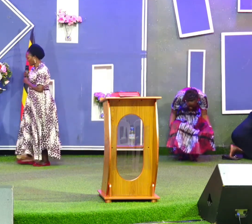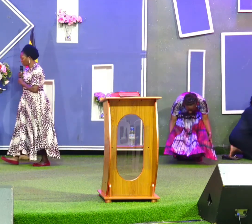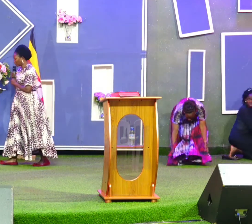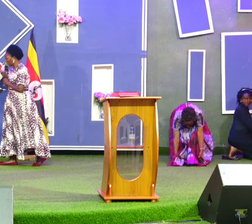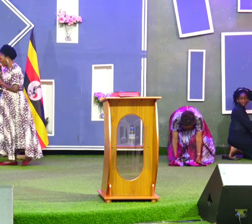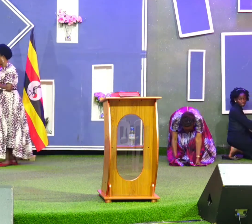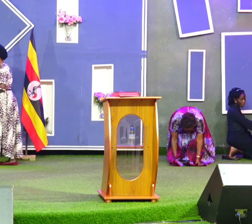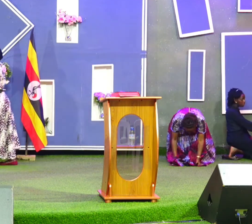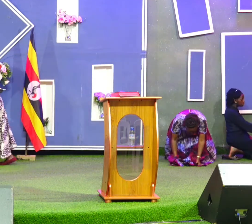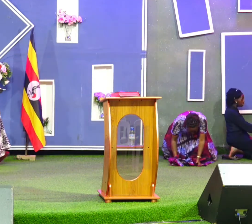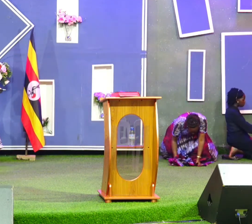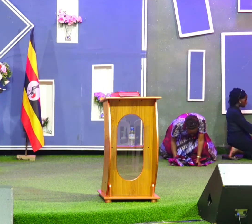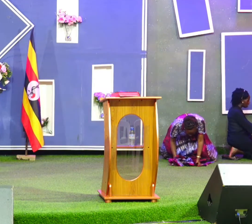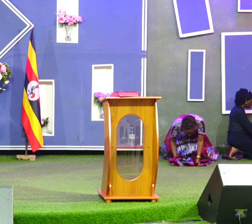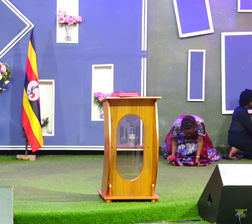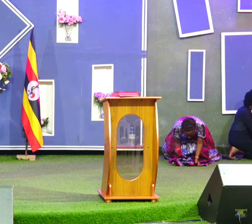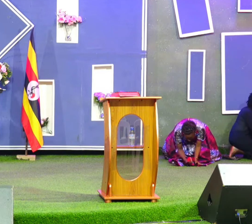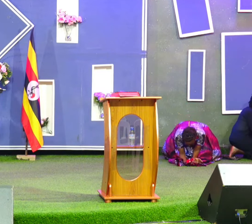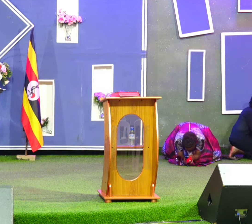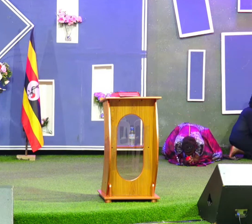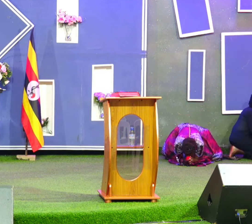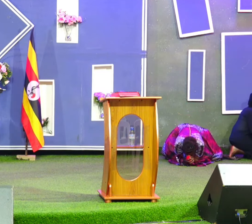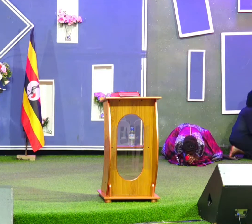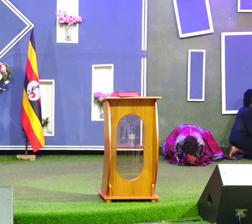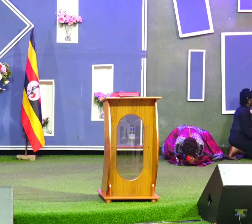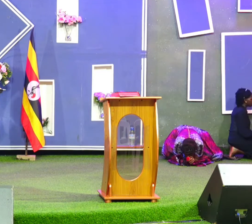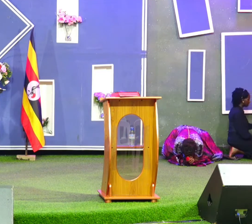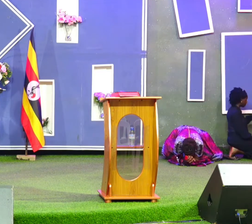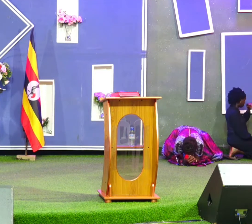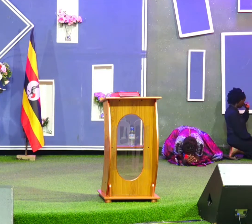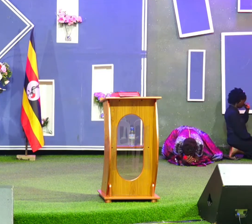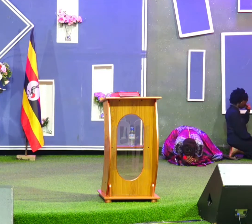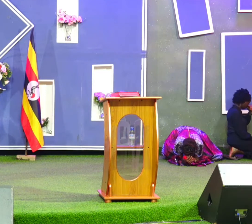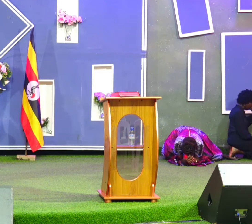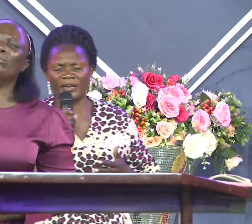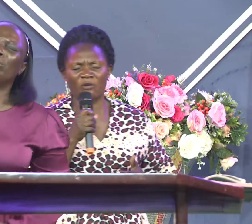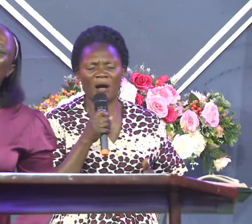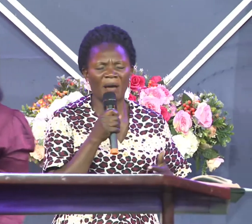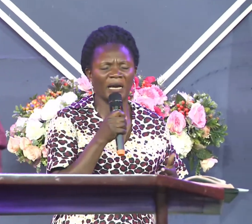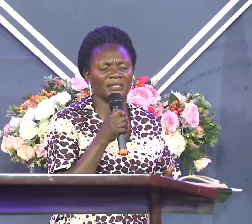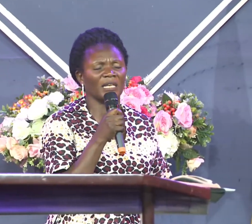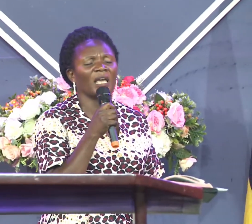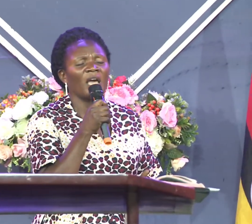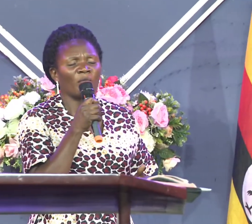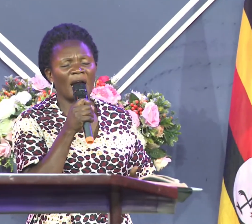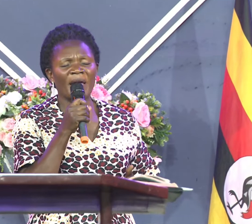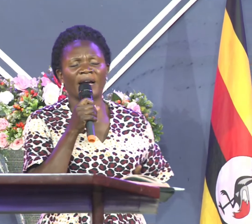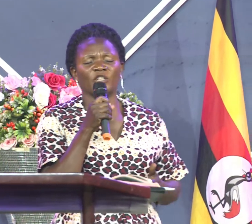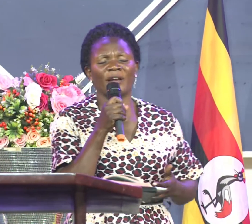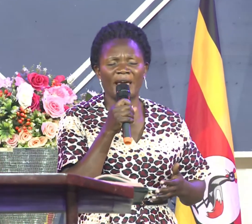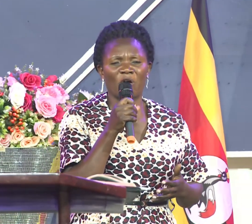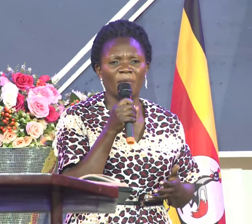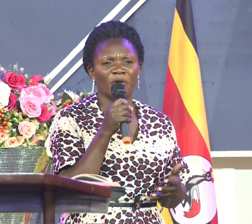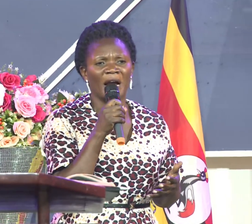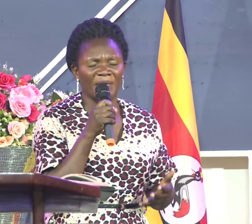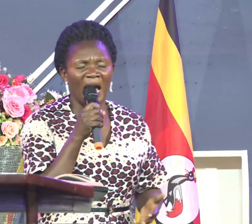mtukufu jangwa utubere, imuse dobo zirio mnange, oweye chisera chino kabirile katonda kuwa magesi, mkama ye